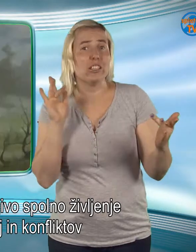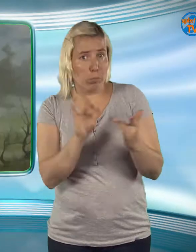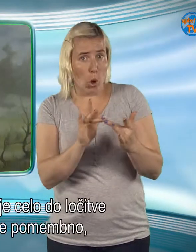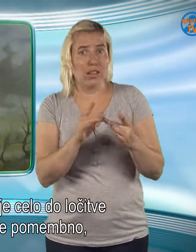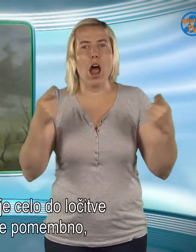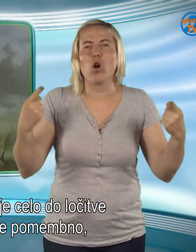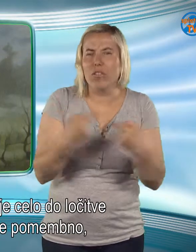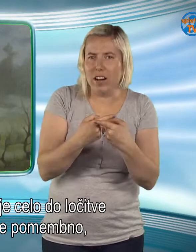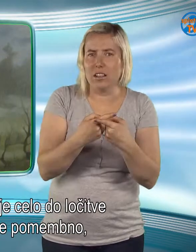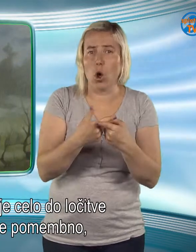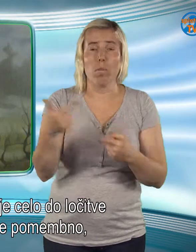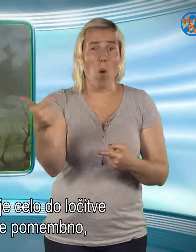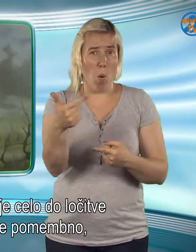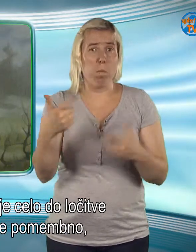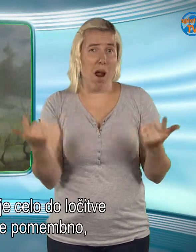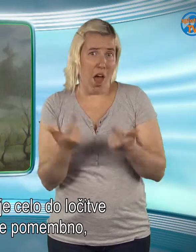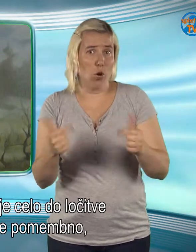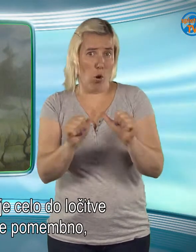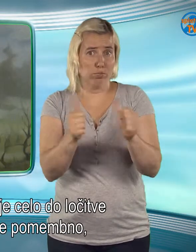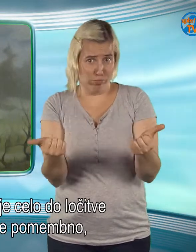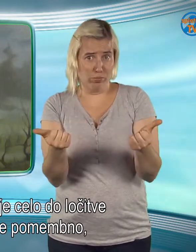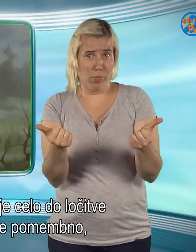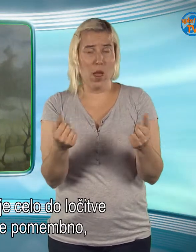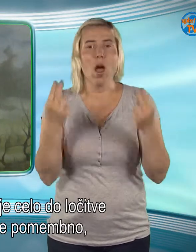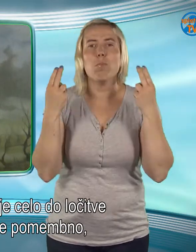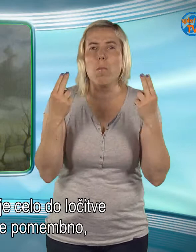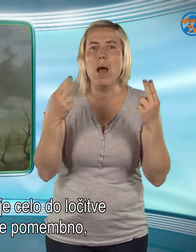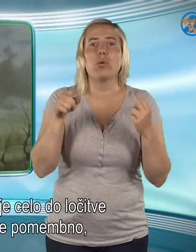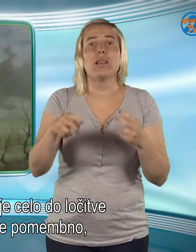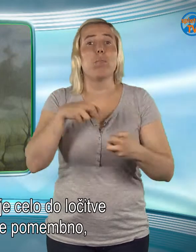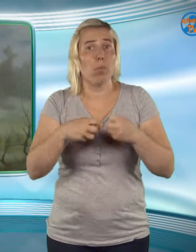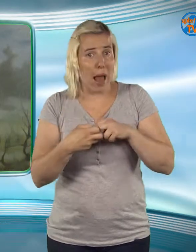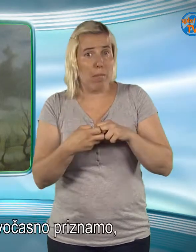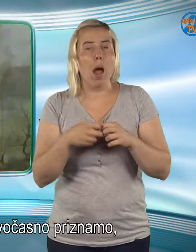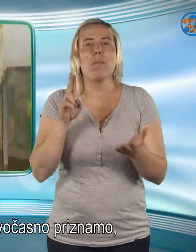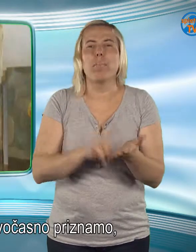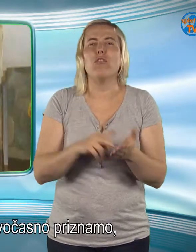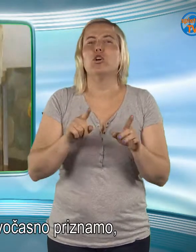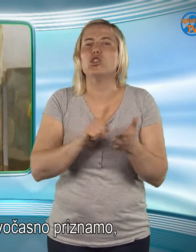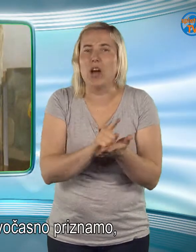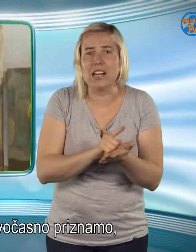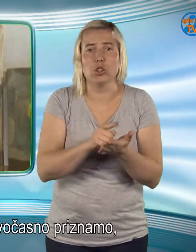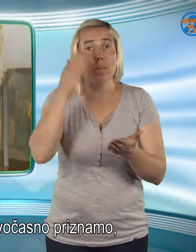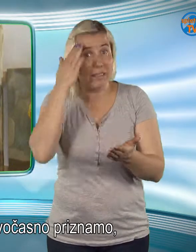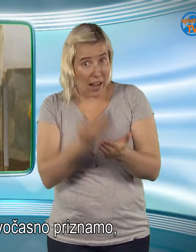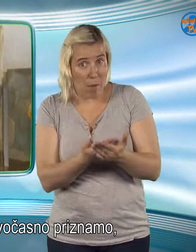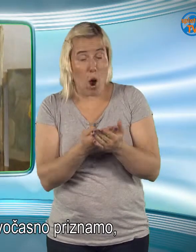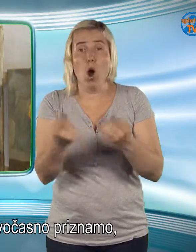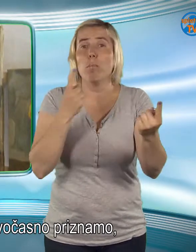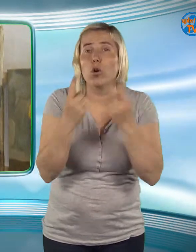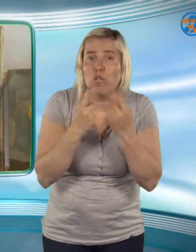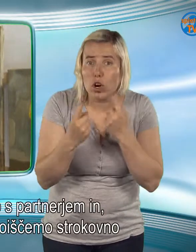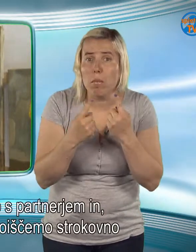konfliktov ter lahko pripelje celo do ločitve partnerjev, je pomembno, da si težavo pravočasno priznamo,